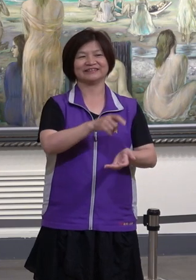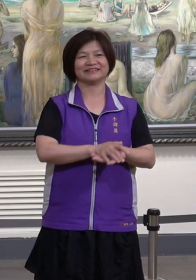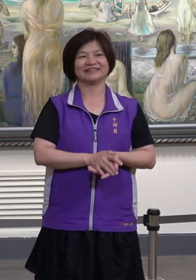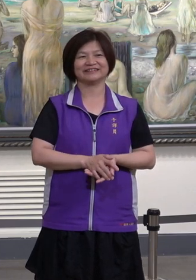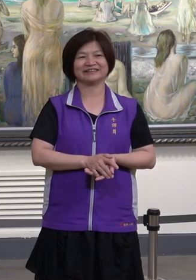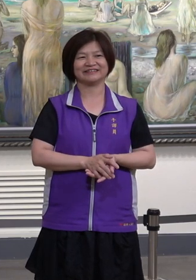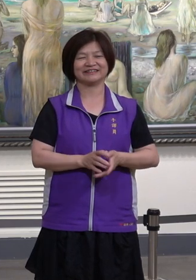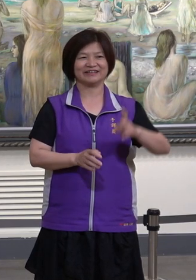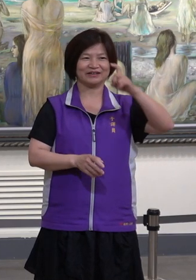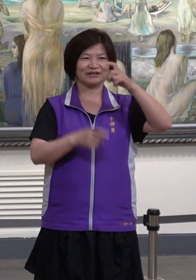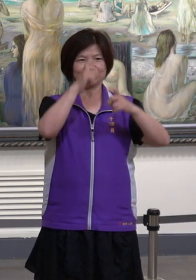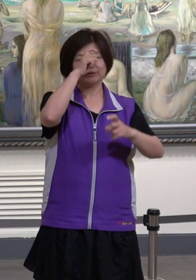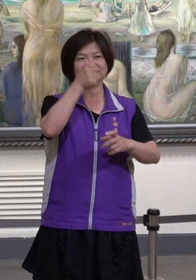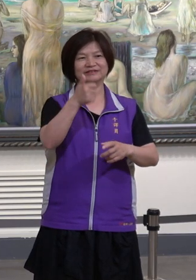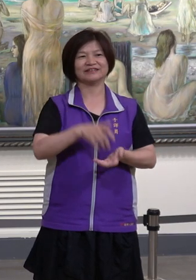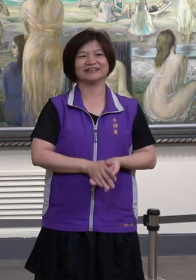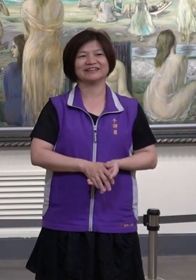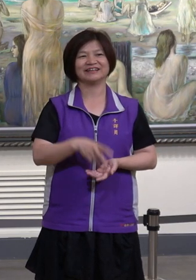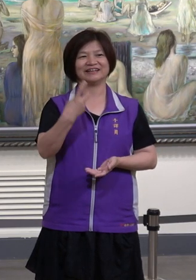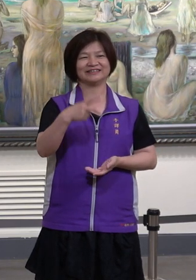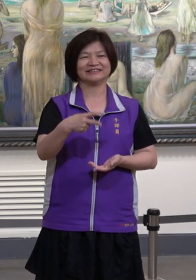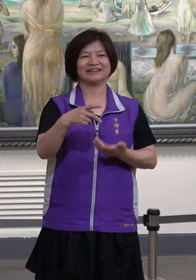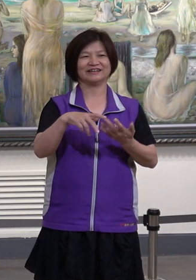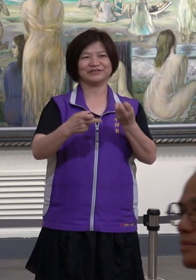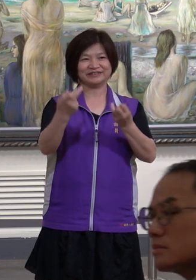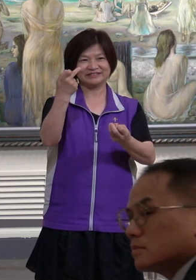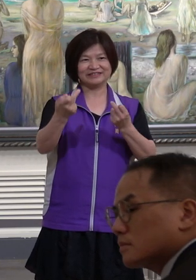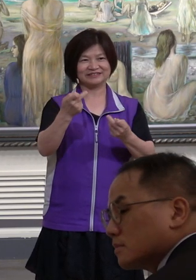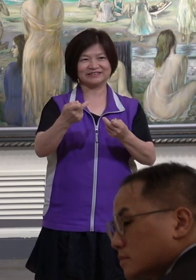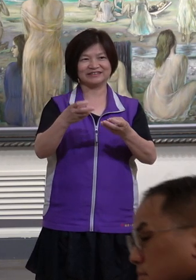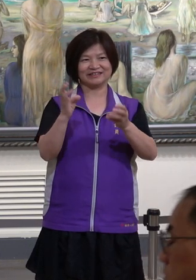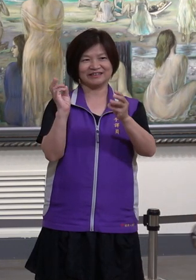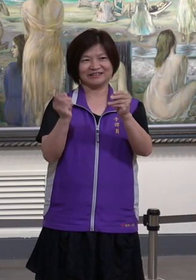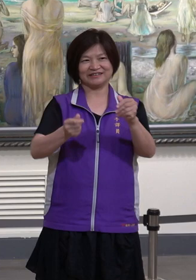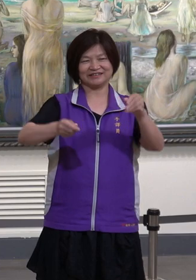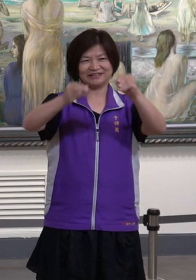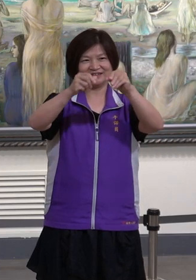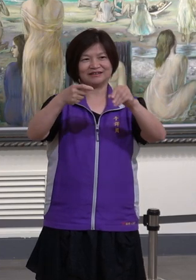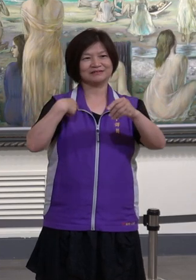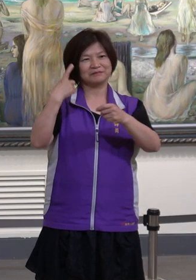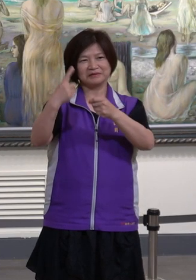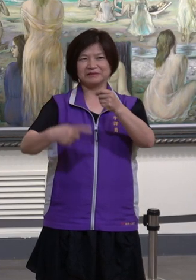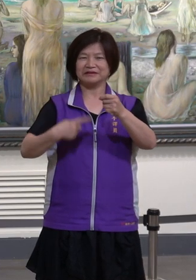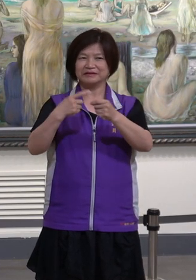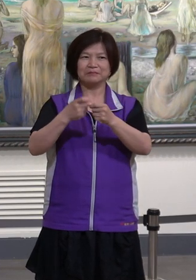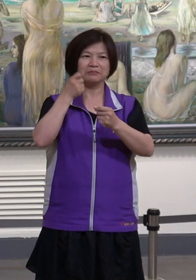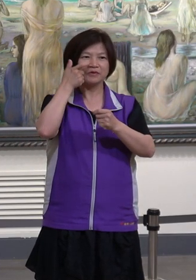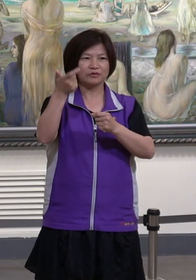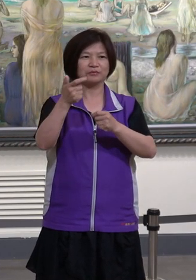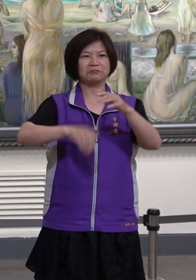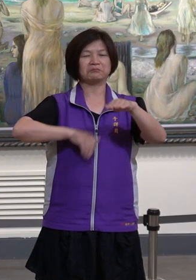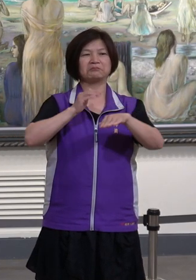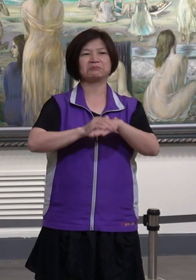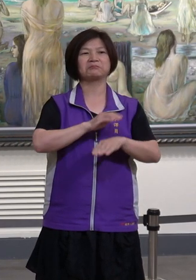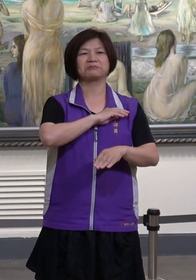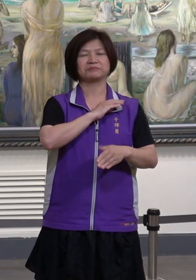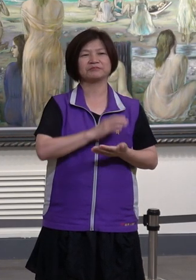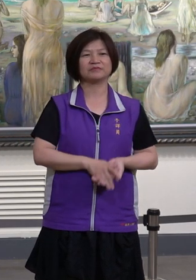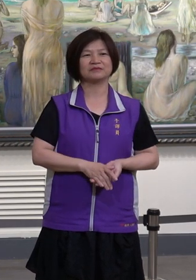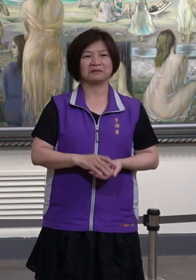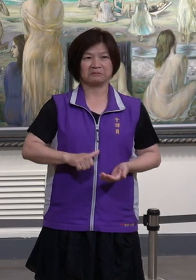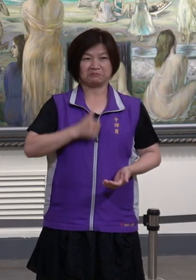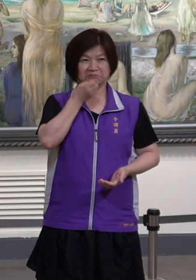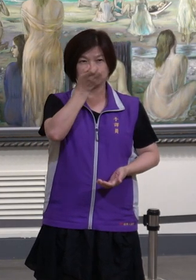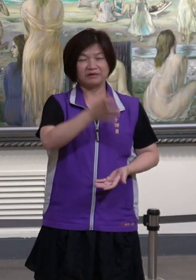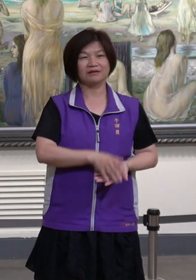人物画像，还有孤连松先生的雕像，雕像用了1年半的时间来完成，所以说真